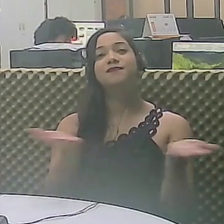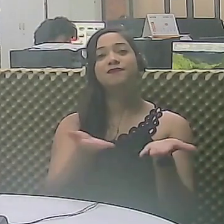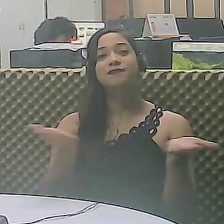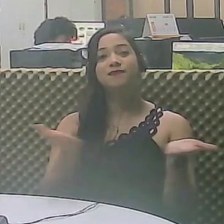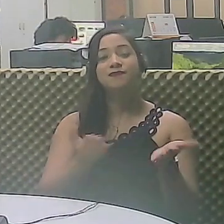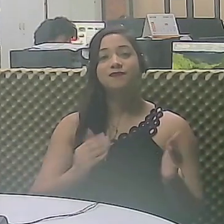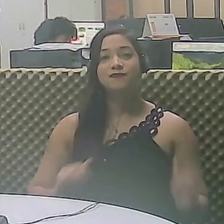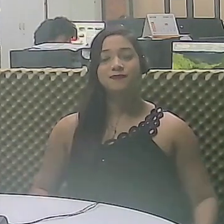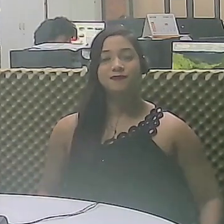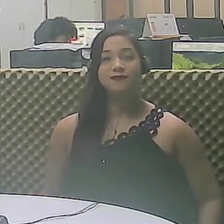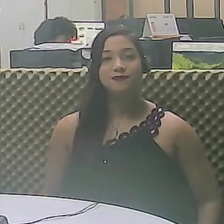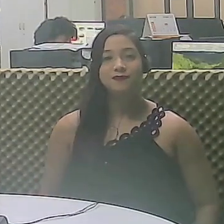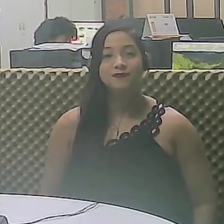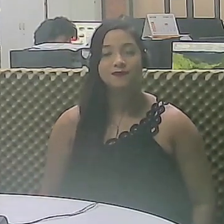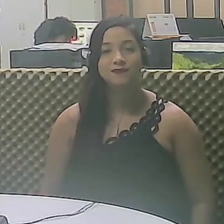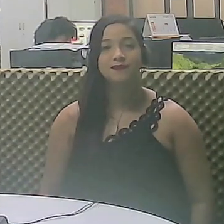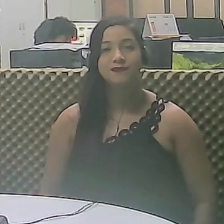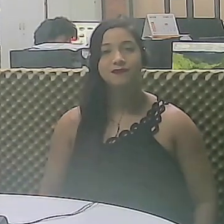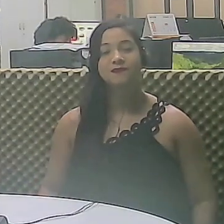hoje.